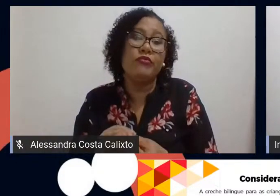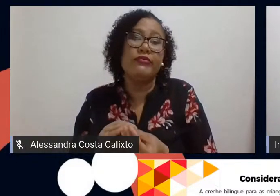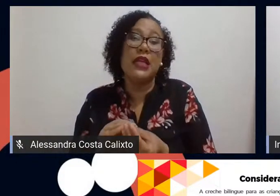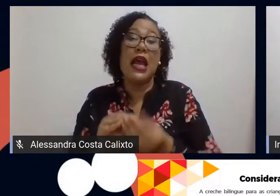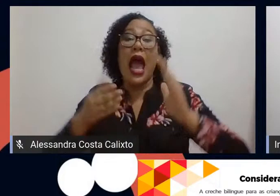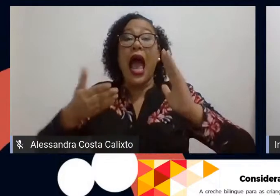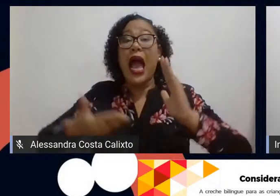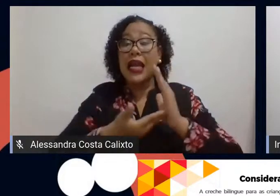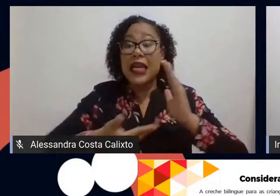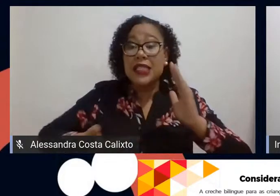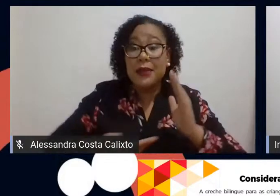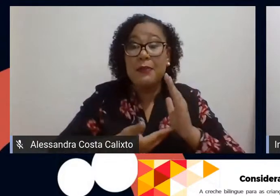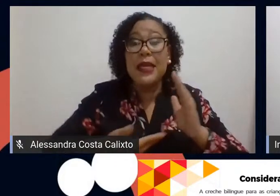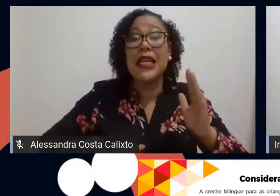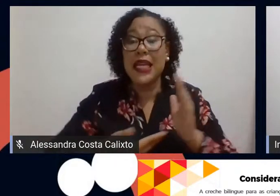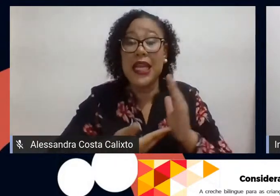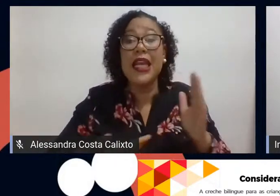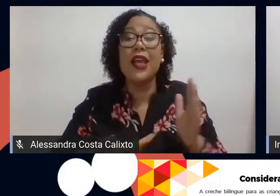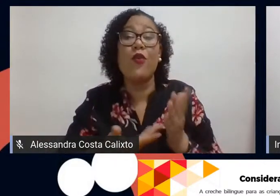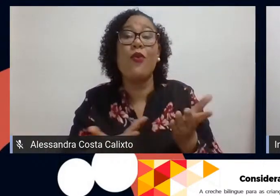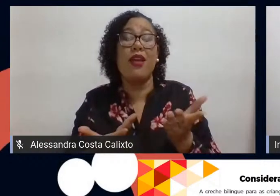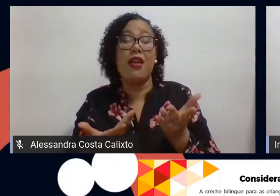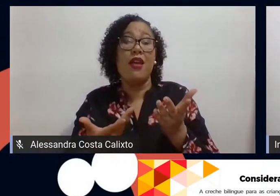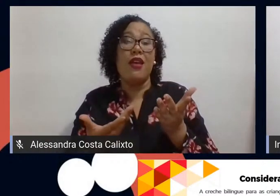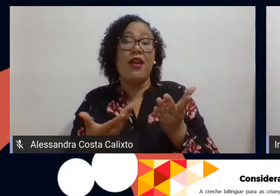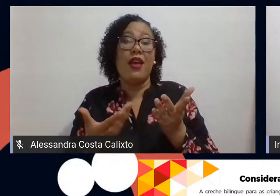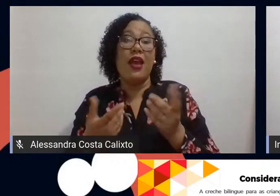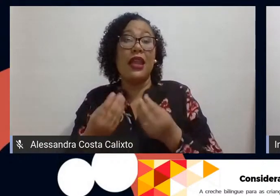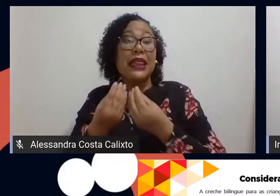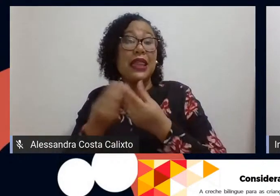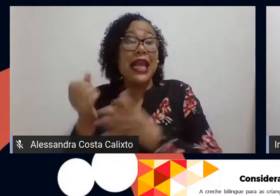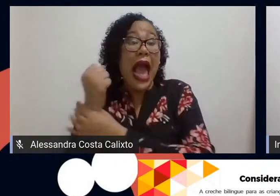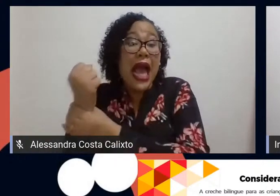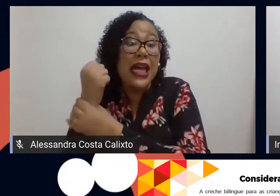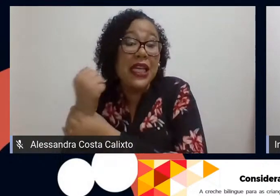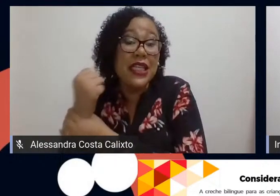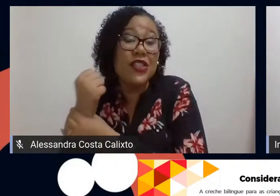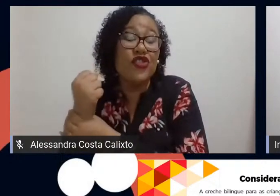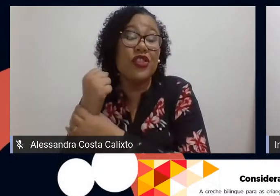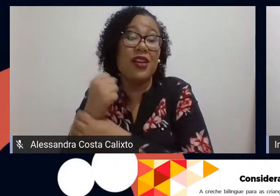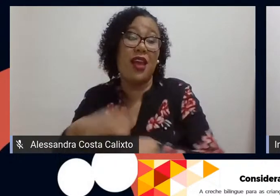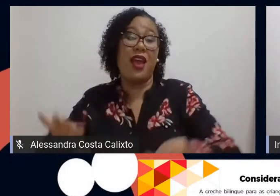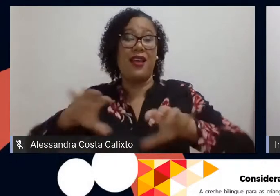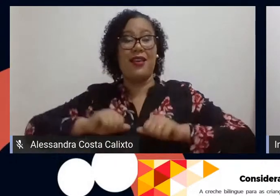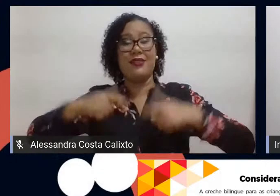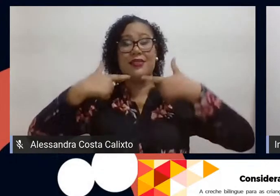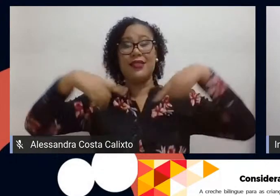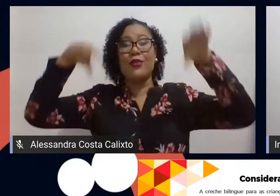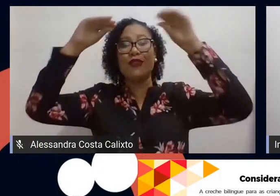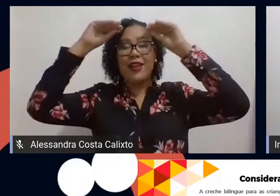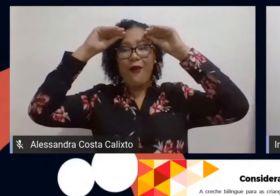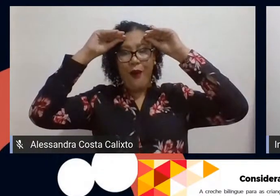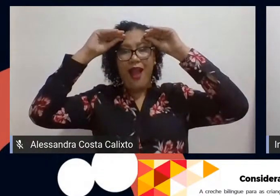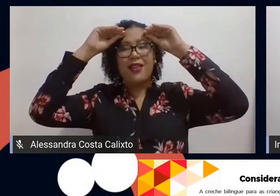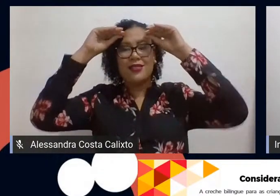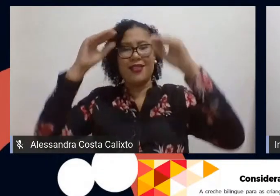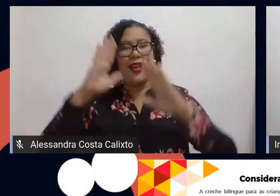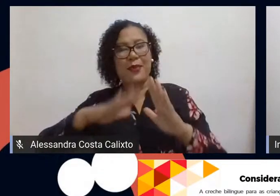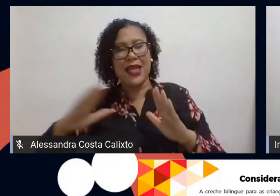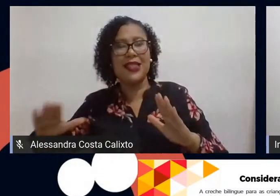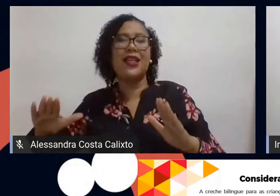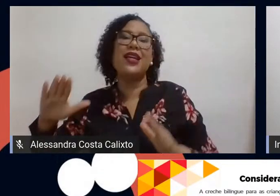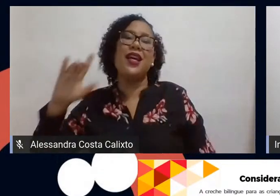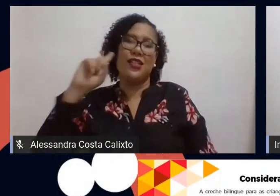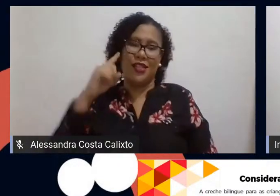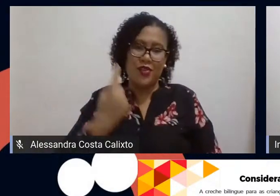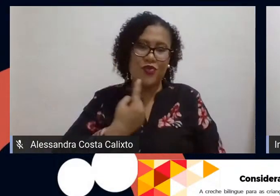modelo. Nós vamos fazer um resumo das nossas considerações do da nossa pesquisa, que as creches elas trabalham não só